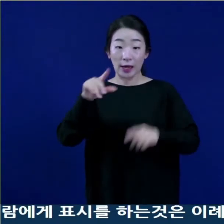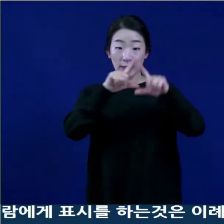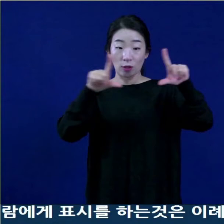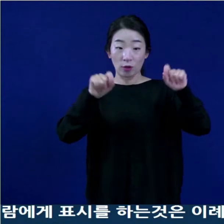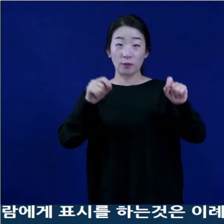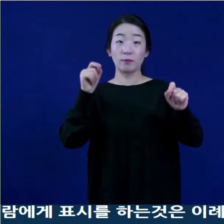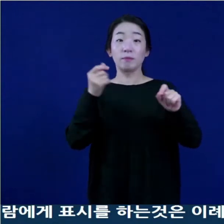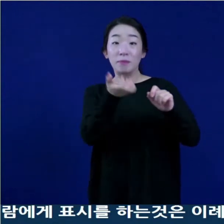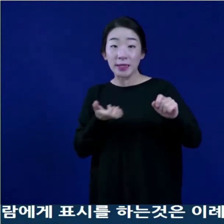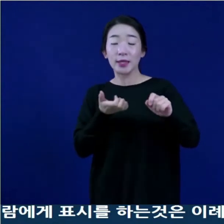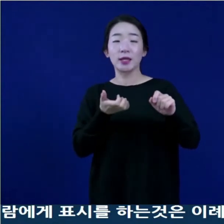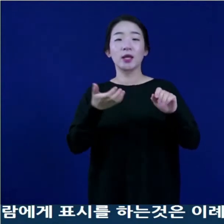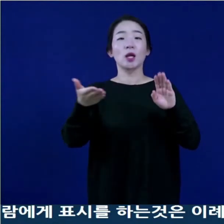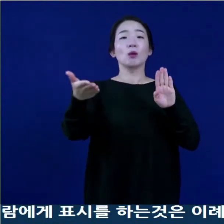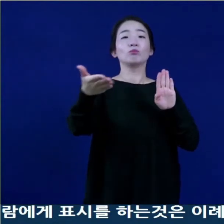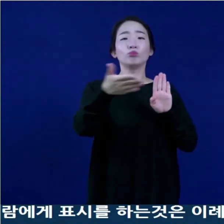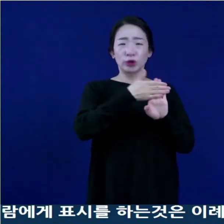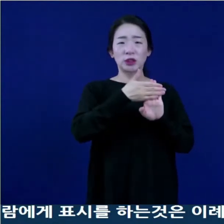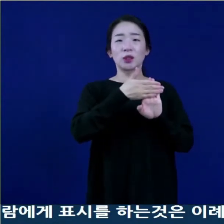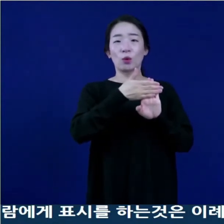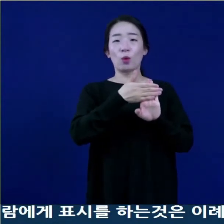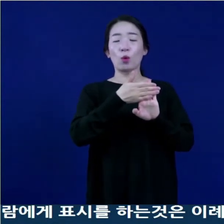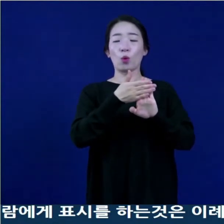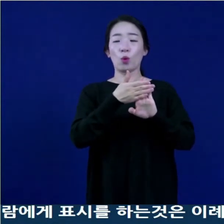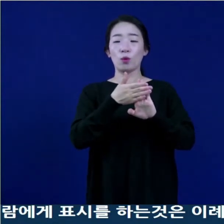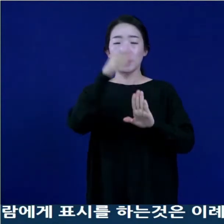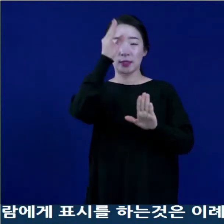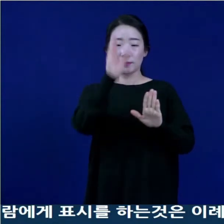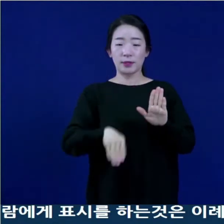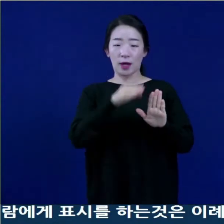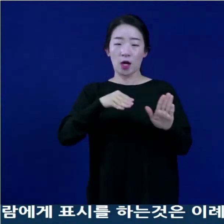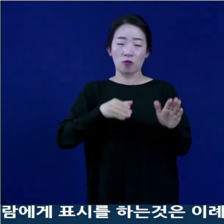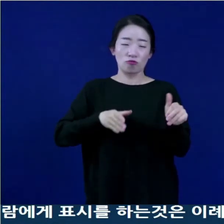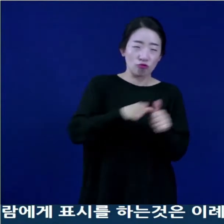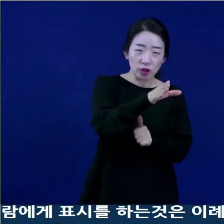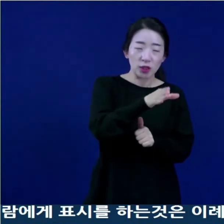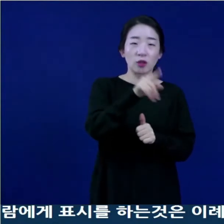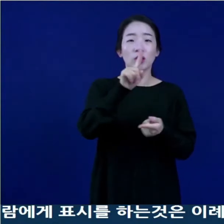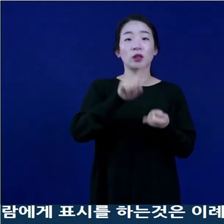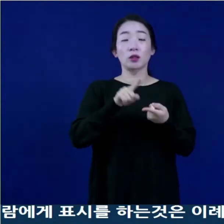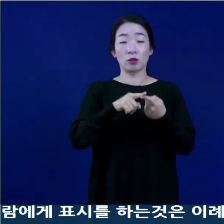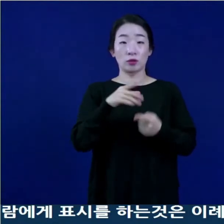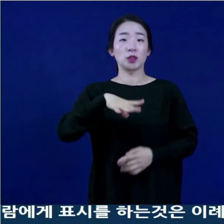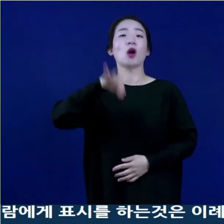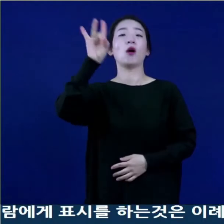이례적인 것이었다, 이렇게 정리해 볼 수 있겠습니다.